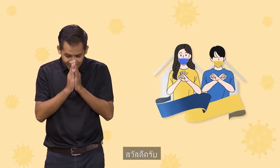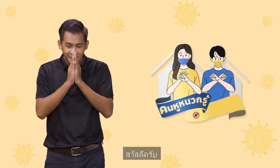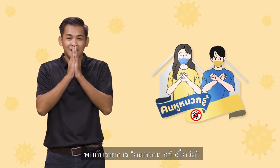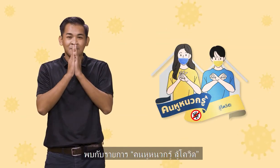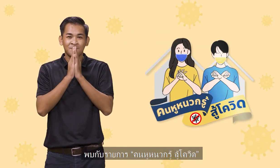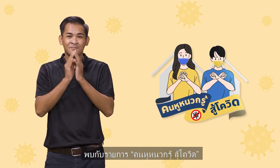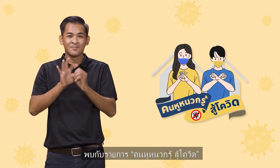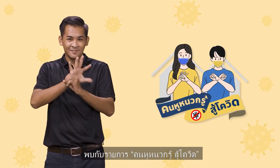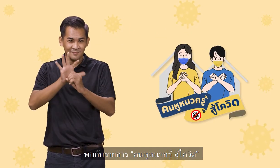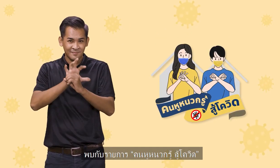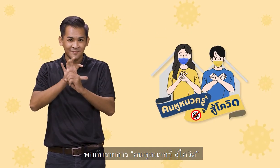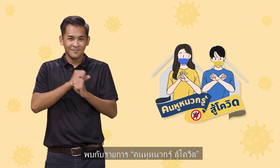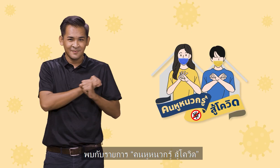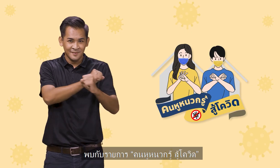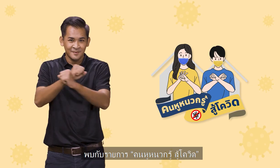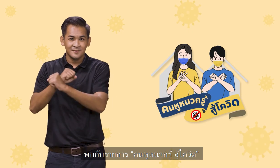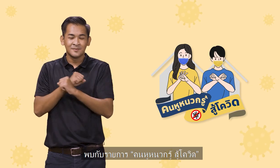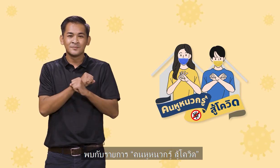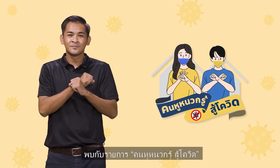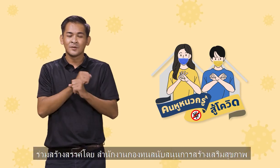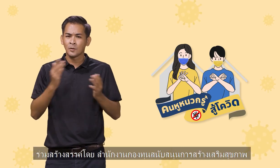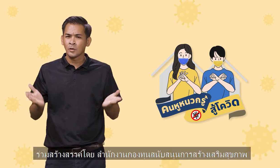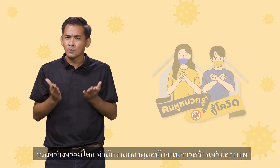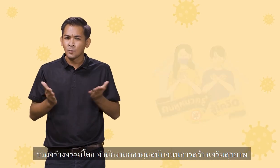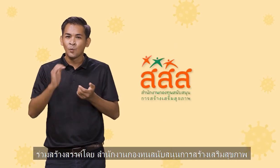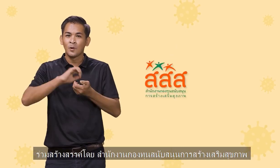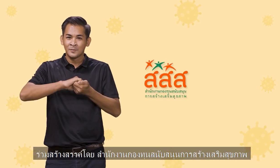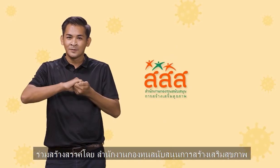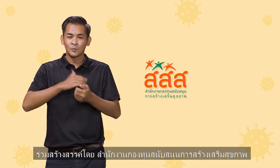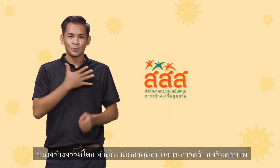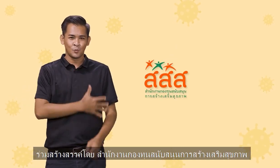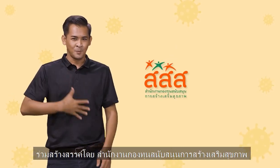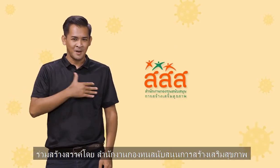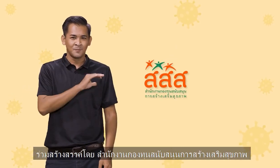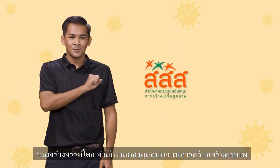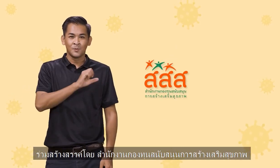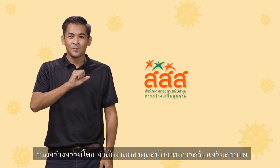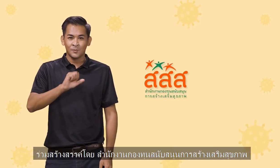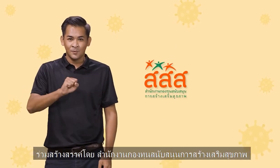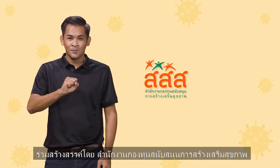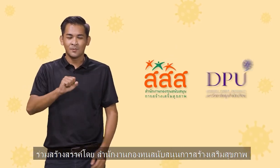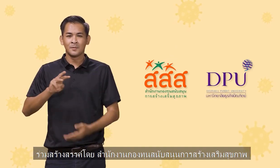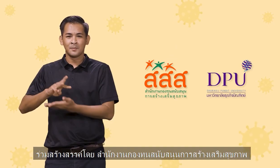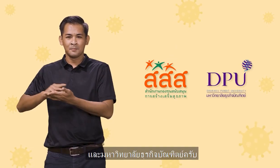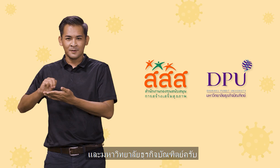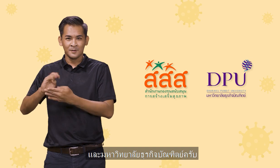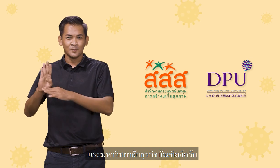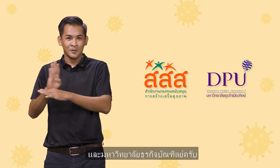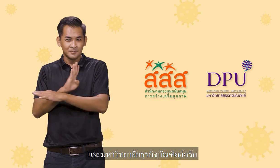ครับพบกับรายการคนหูหนวกรู้สู้โควิดร่วมสร้างสรรค์โดยสำนักงานกองทุนสนับสนุนการสร้างเสริมสุขภาพและมหาวิทยาลัย